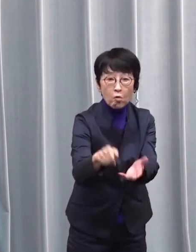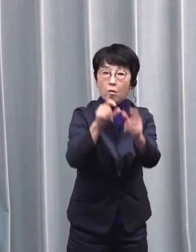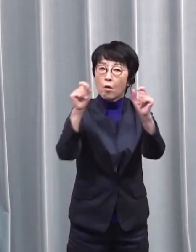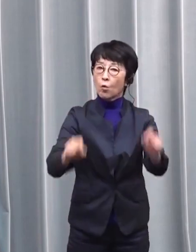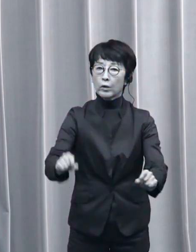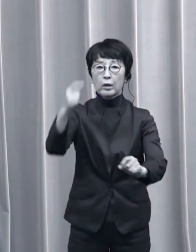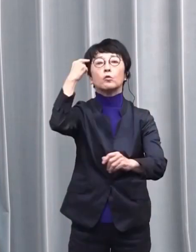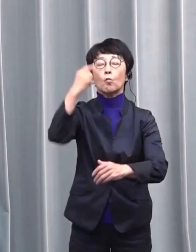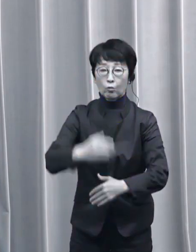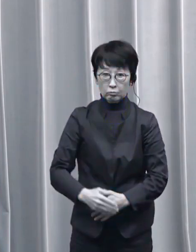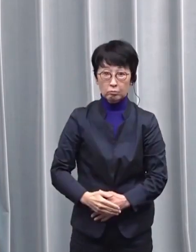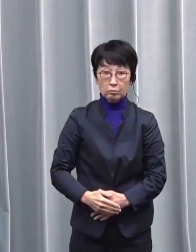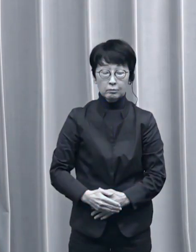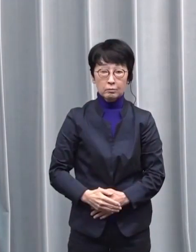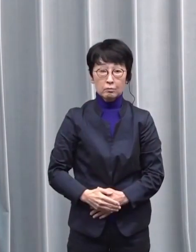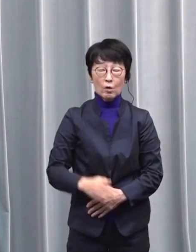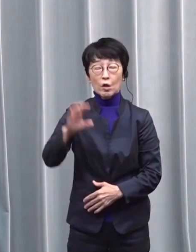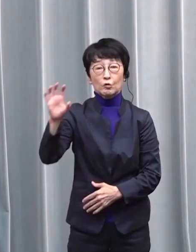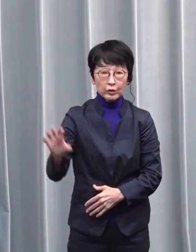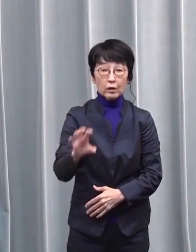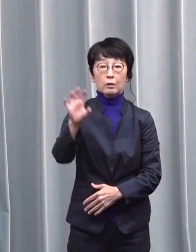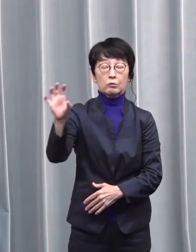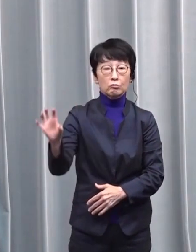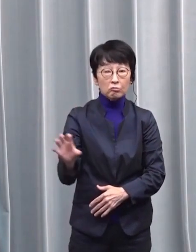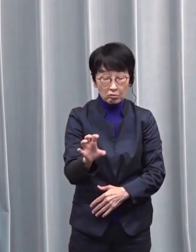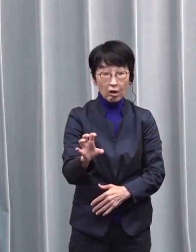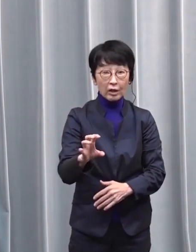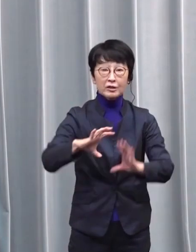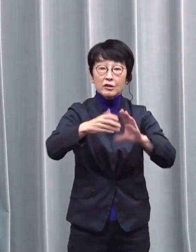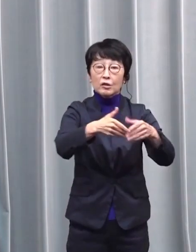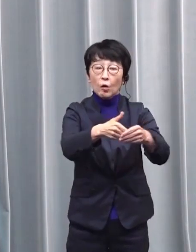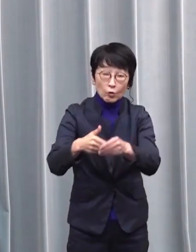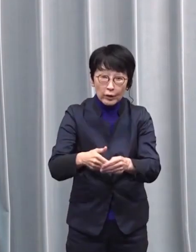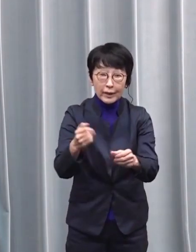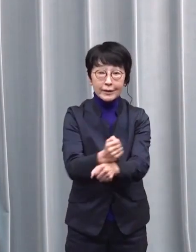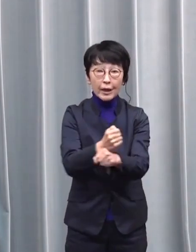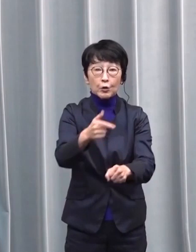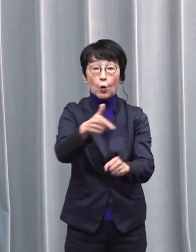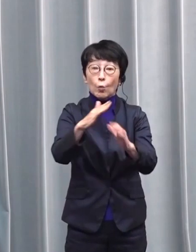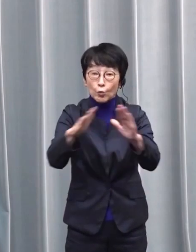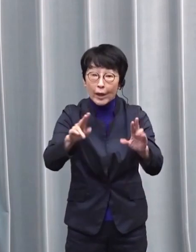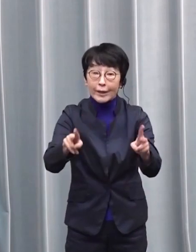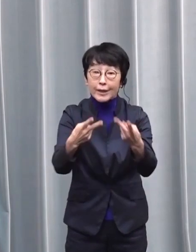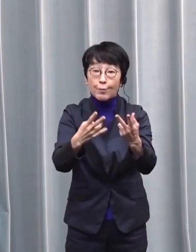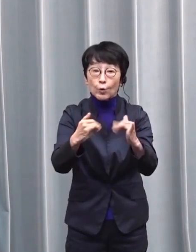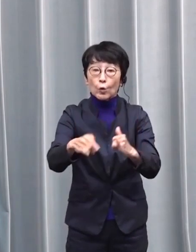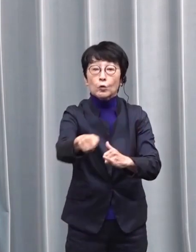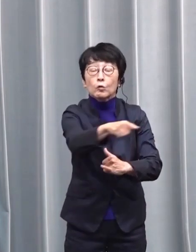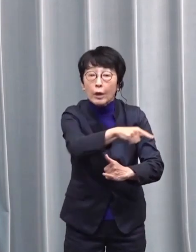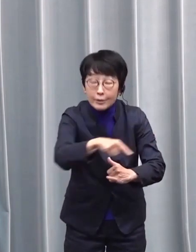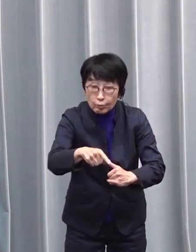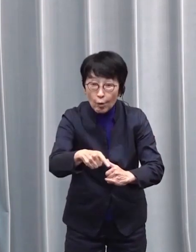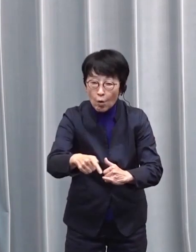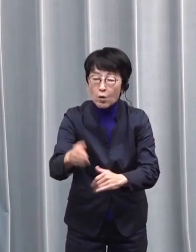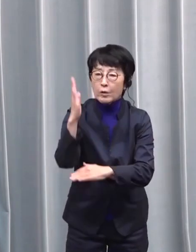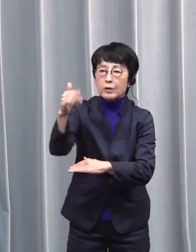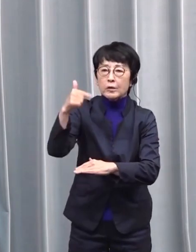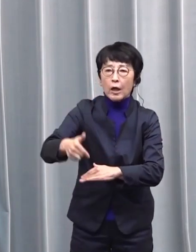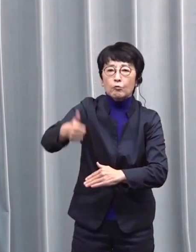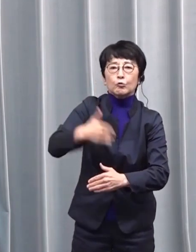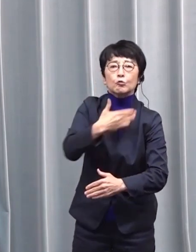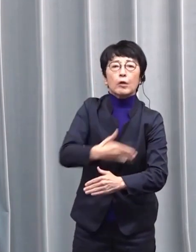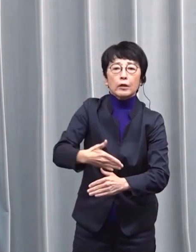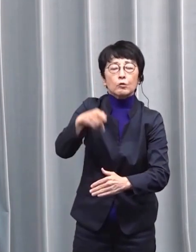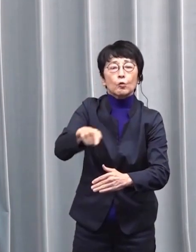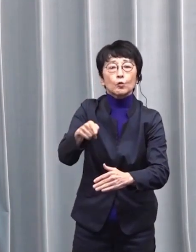思うんですが、再三何度も、国連の作業部会の専門家の方たちも政府が主体となってこの問題に取り